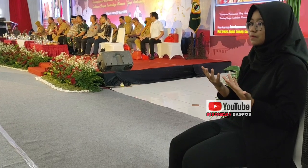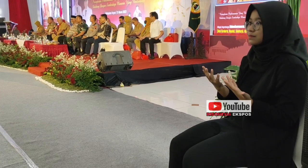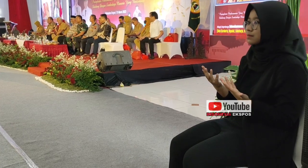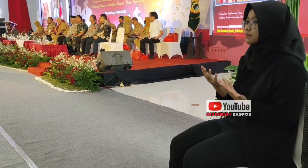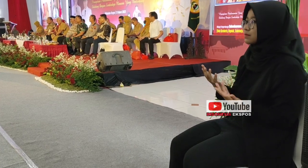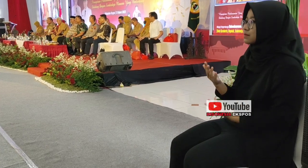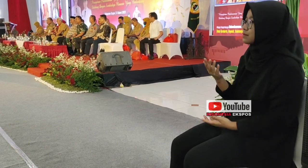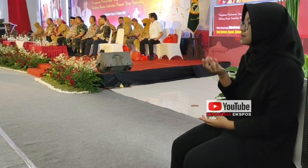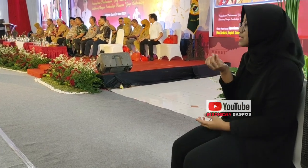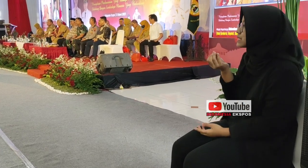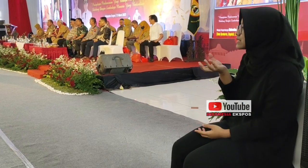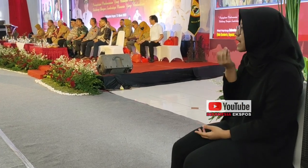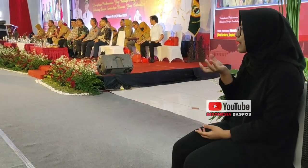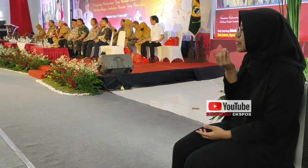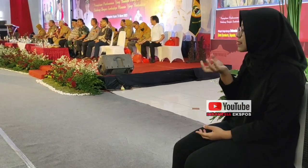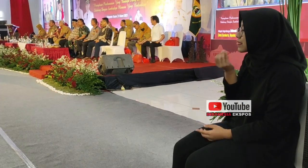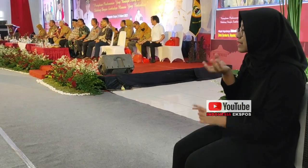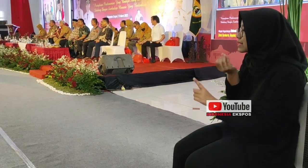Dinasihati ya nih pak.